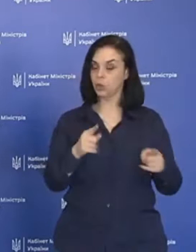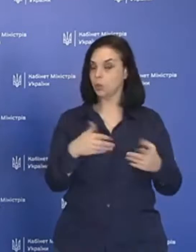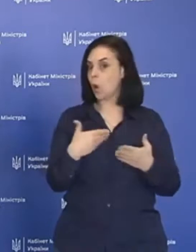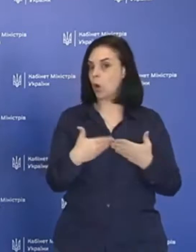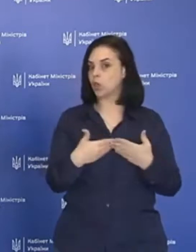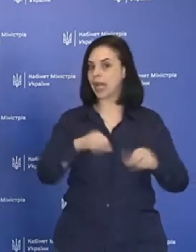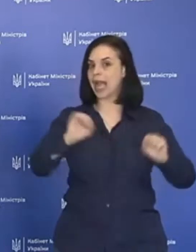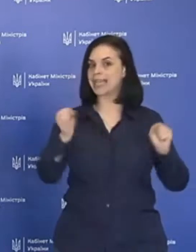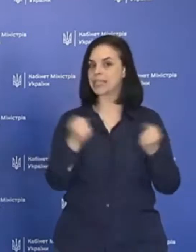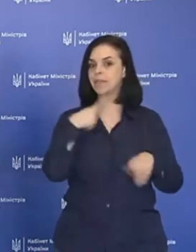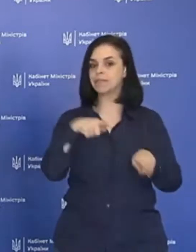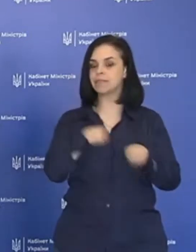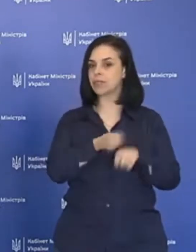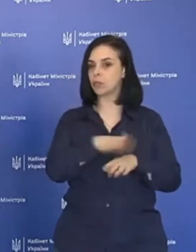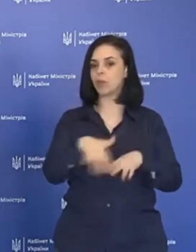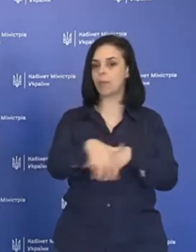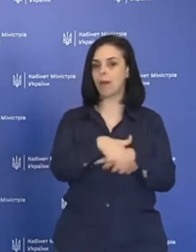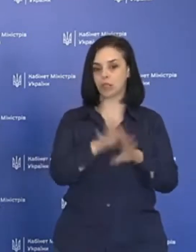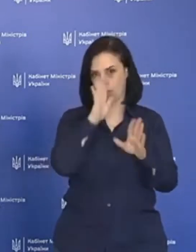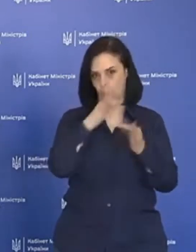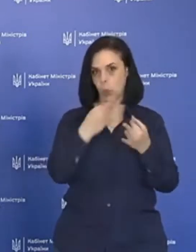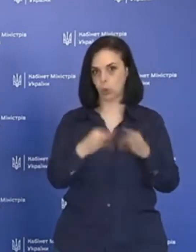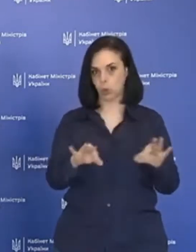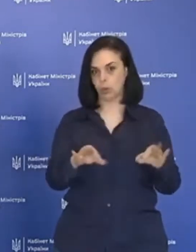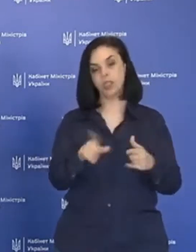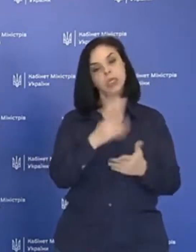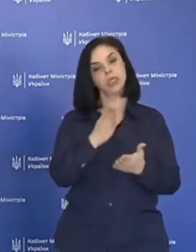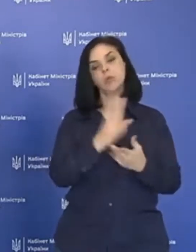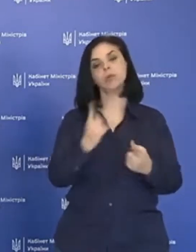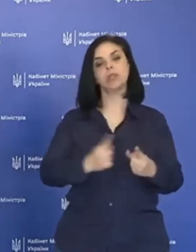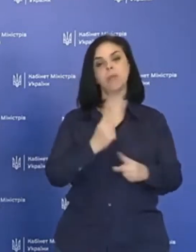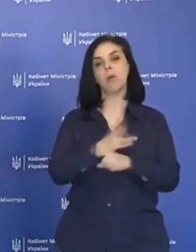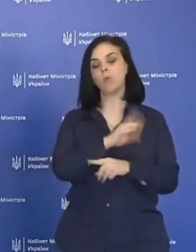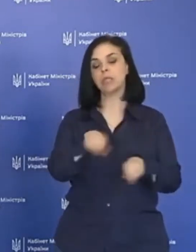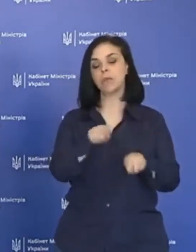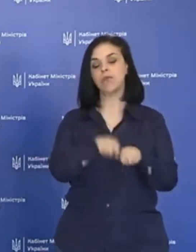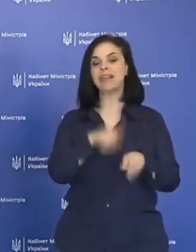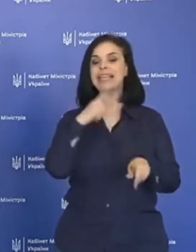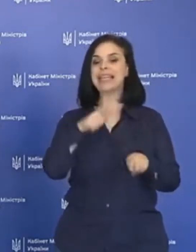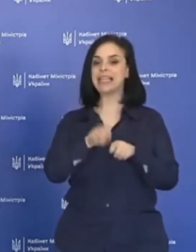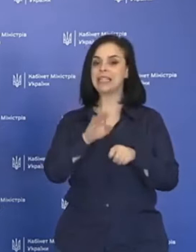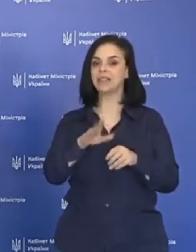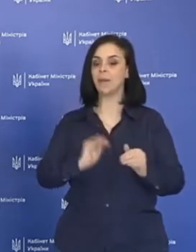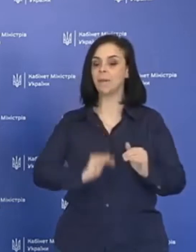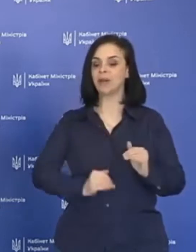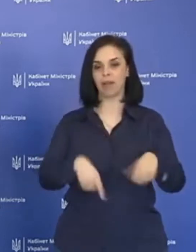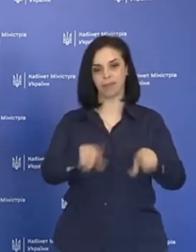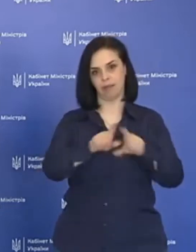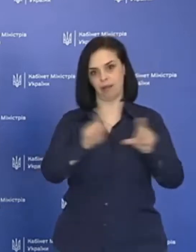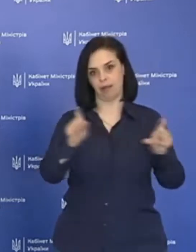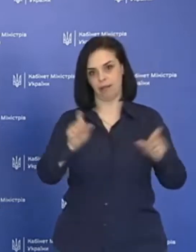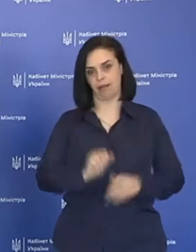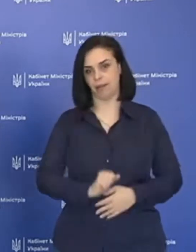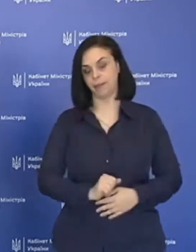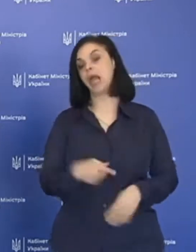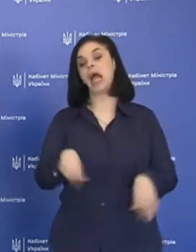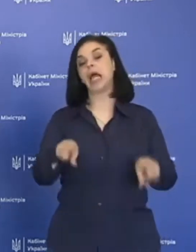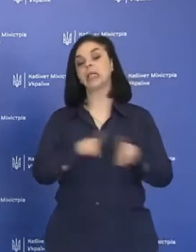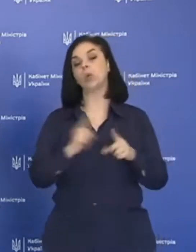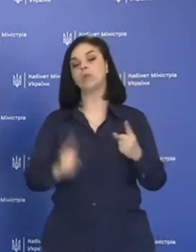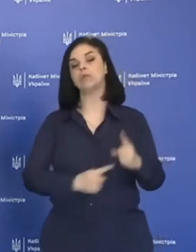хоча б експрес-тести не роблять масово доступними? Чи існує заборона МОЗу на проведення тестів в приватних клініках?